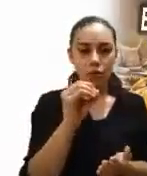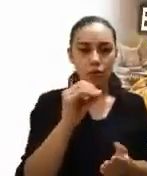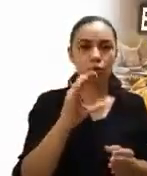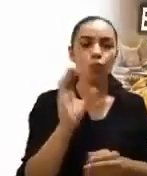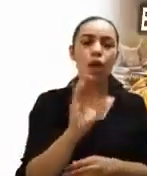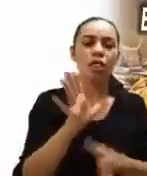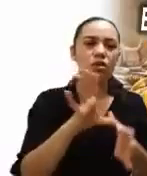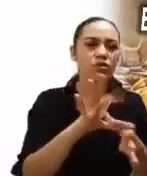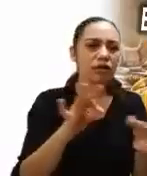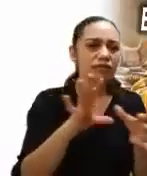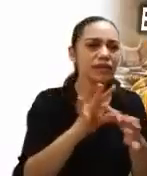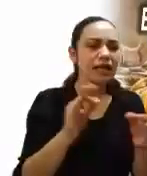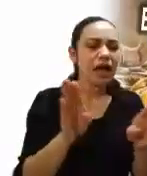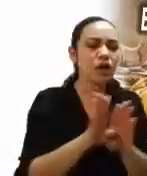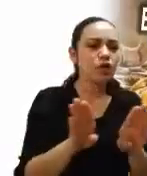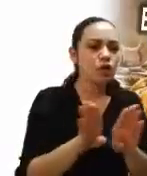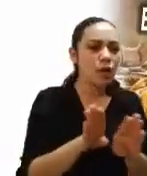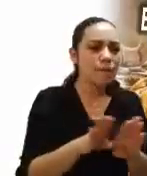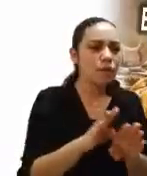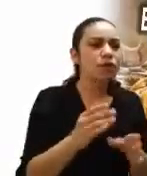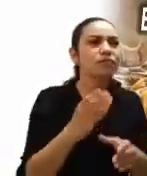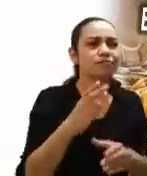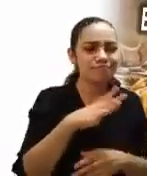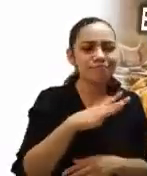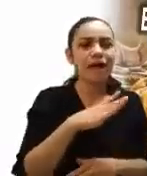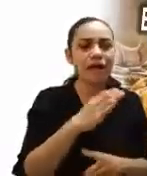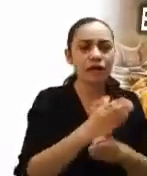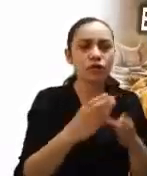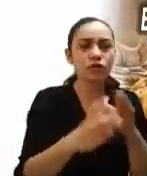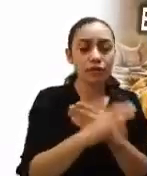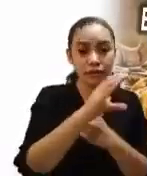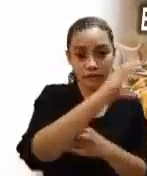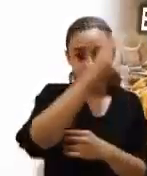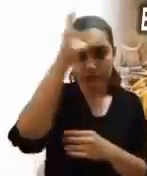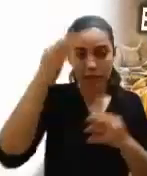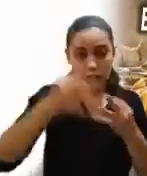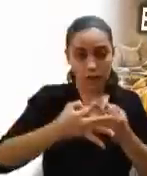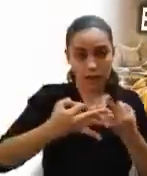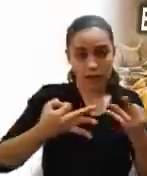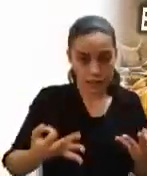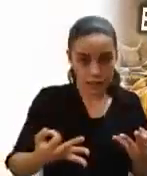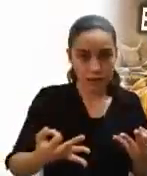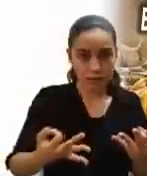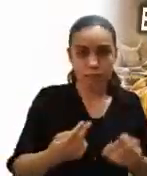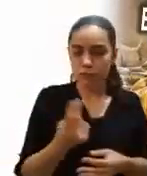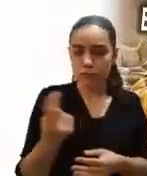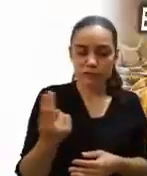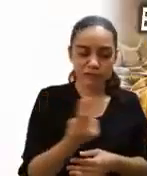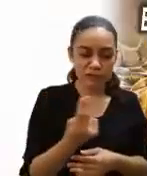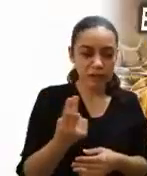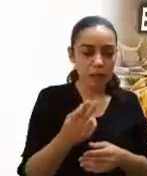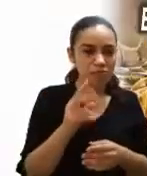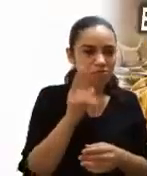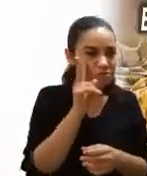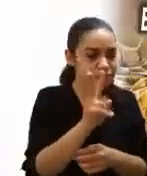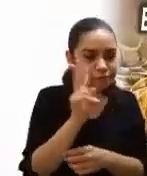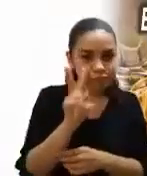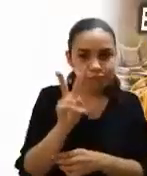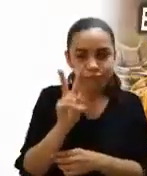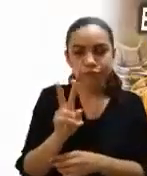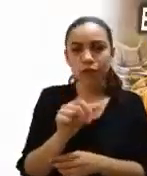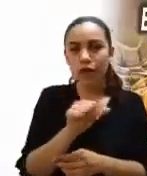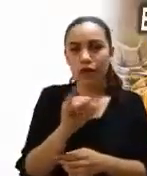tierra y darles paz por medio de su sangre derramada en la cruz. ¿Podremos imaginar